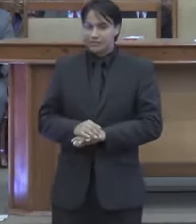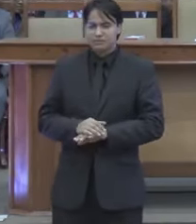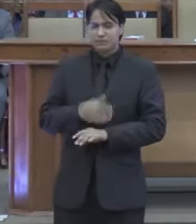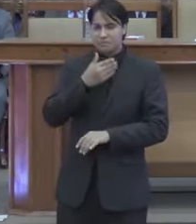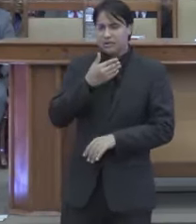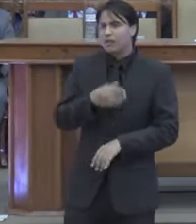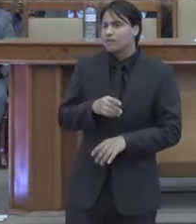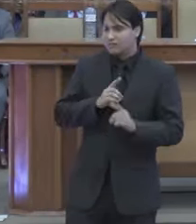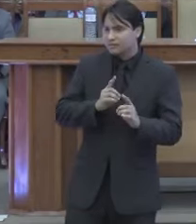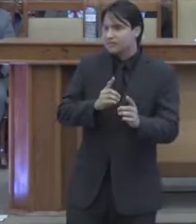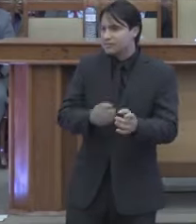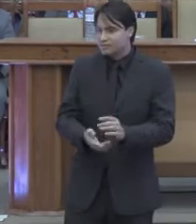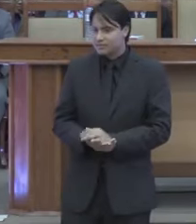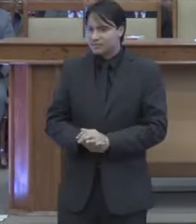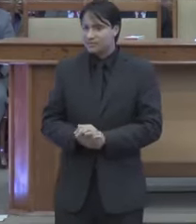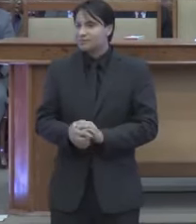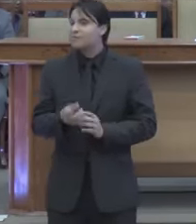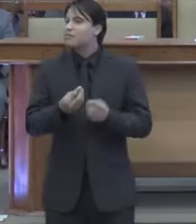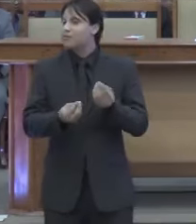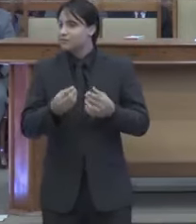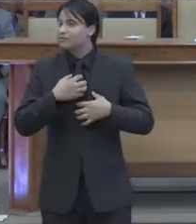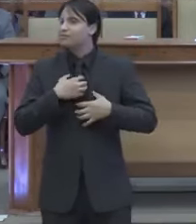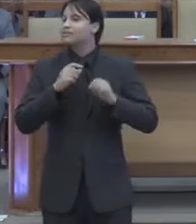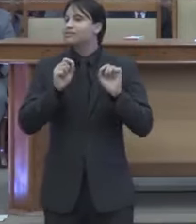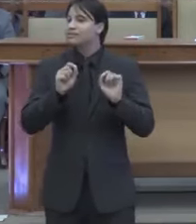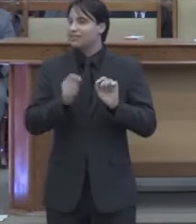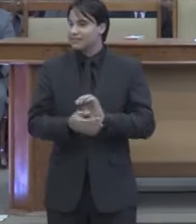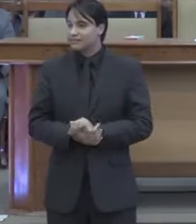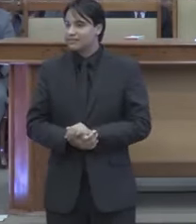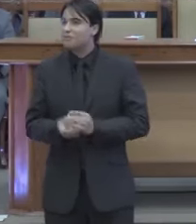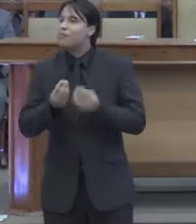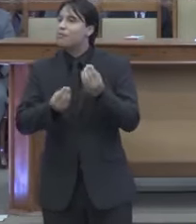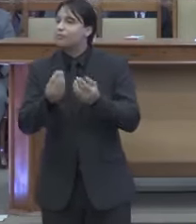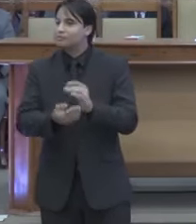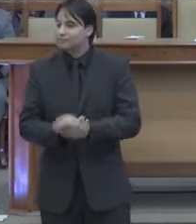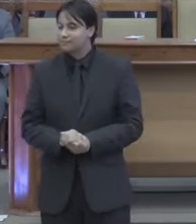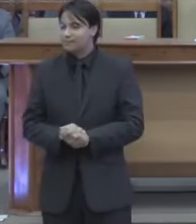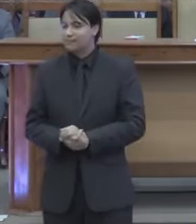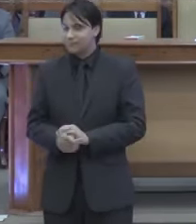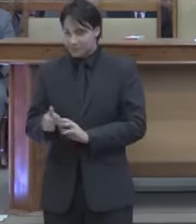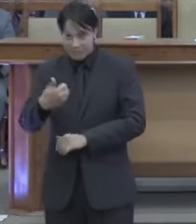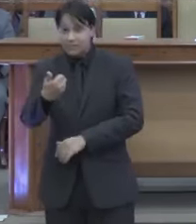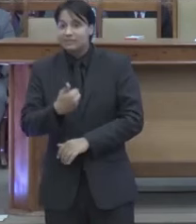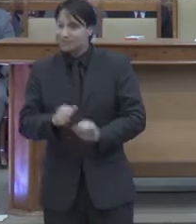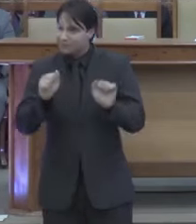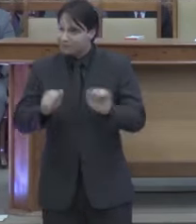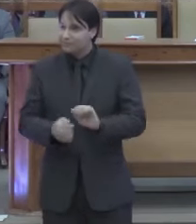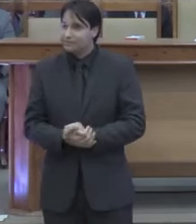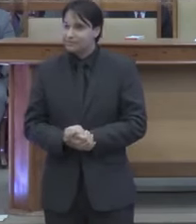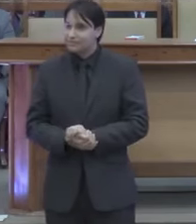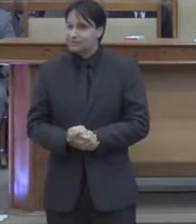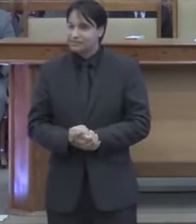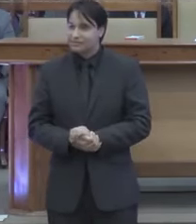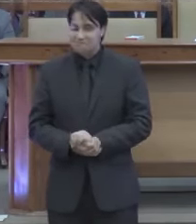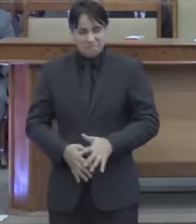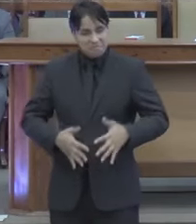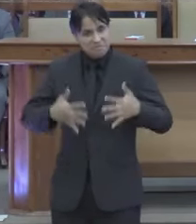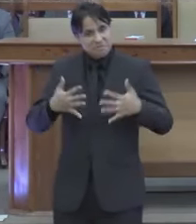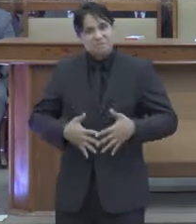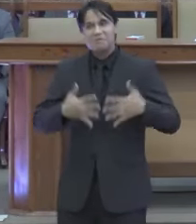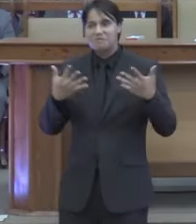disseram. Como foi que eles ficaram, irmão? Diga aí vocês, como foi que eles ficaram? Diga a vocês, igreja, eles ficaram como?